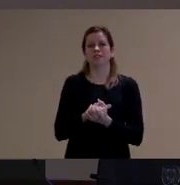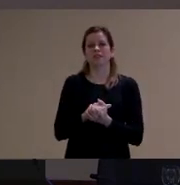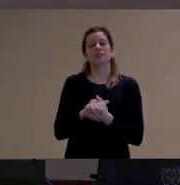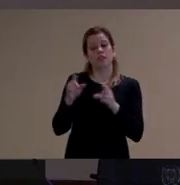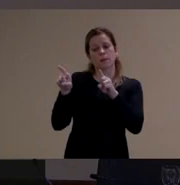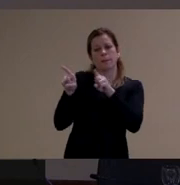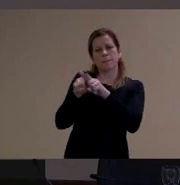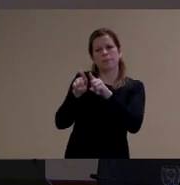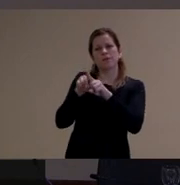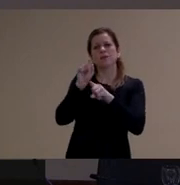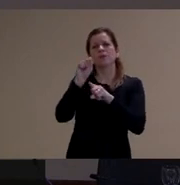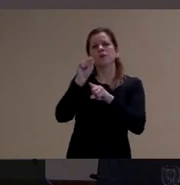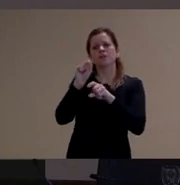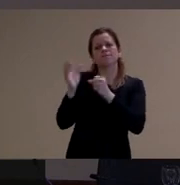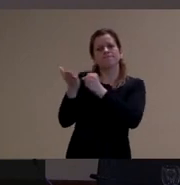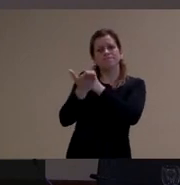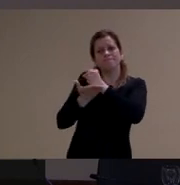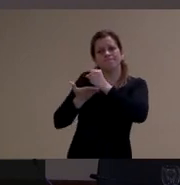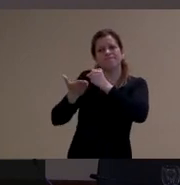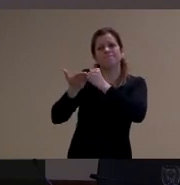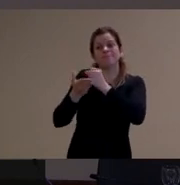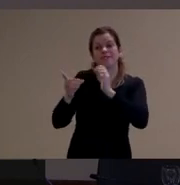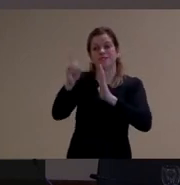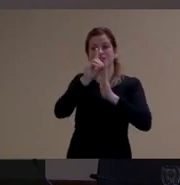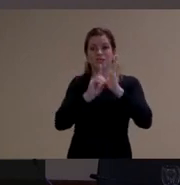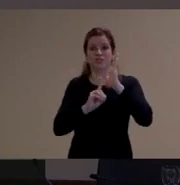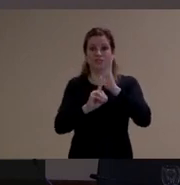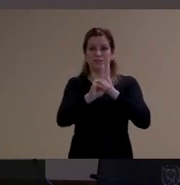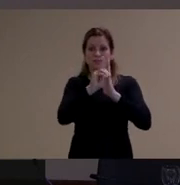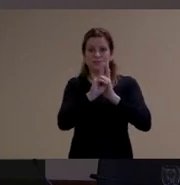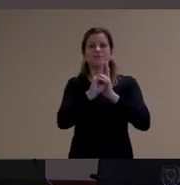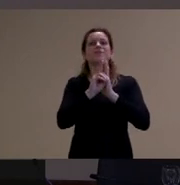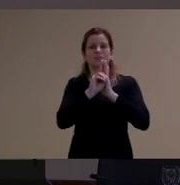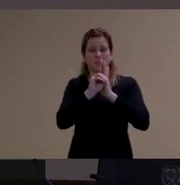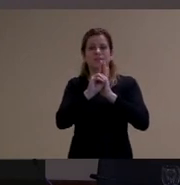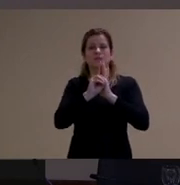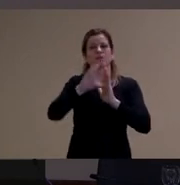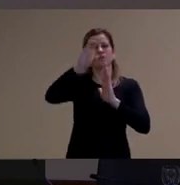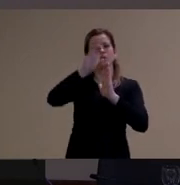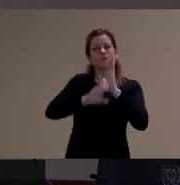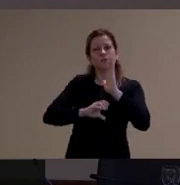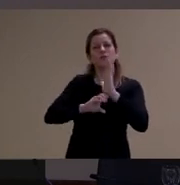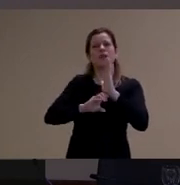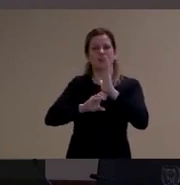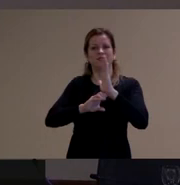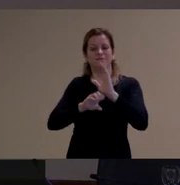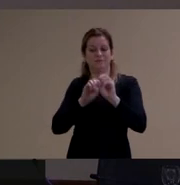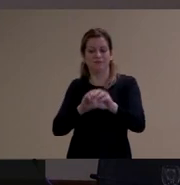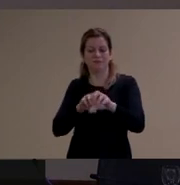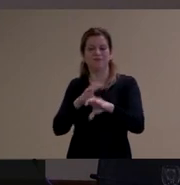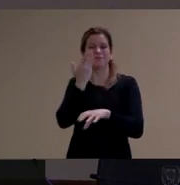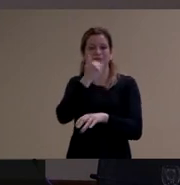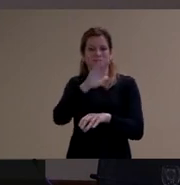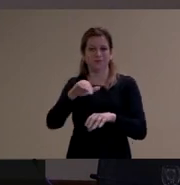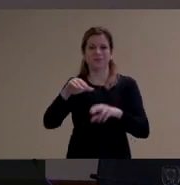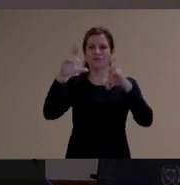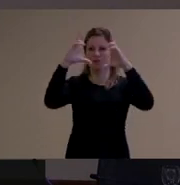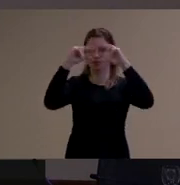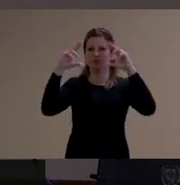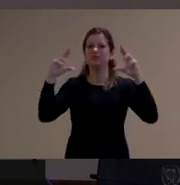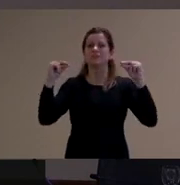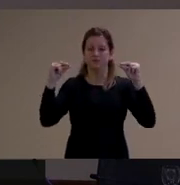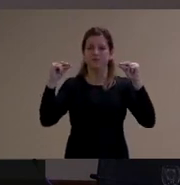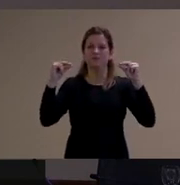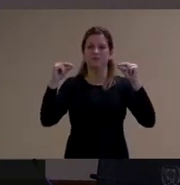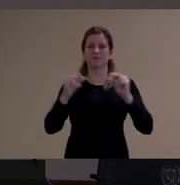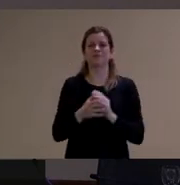por base né as diretrizes curriculares nacionais de educação infantil EA concepção de criança ali